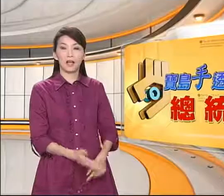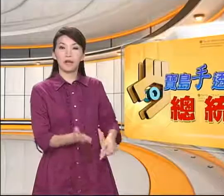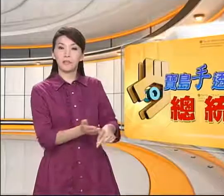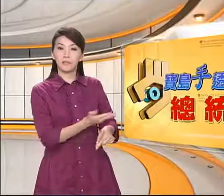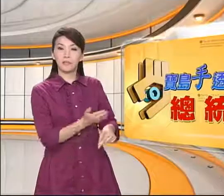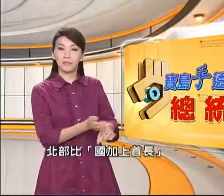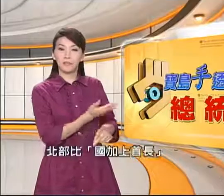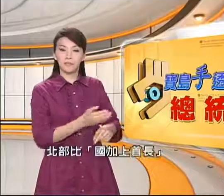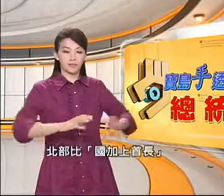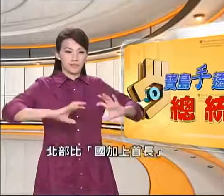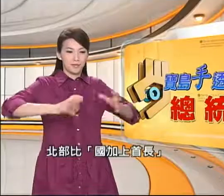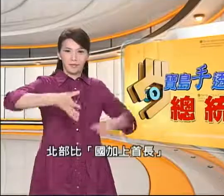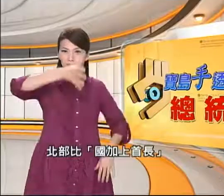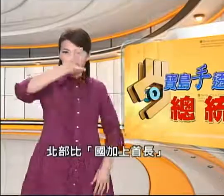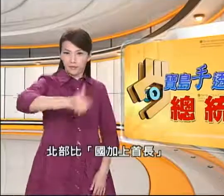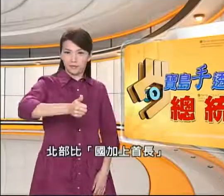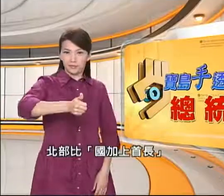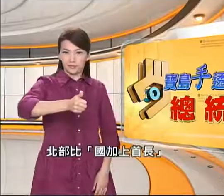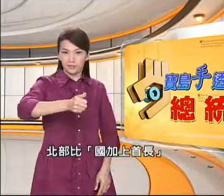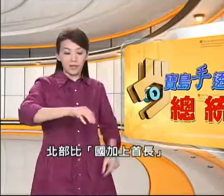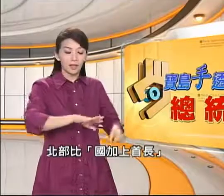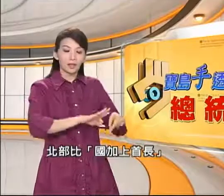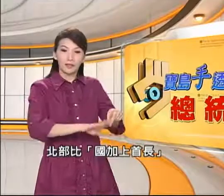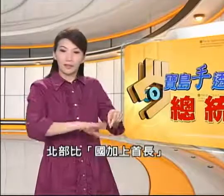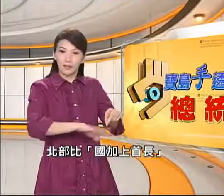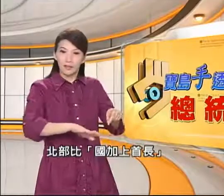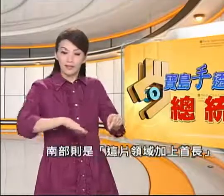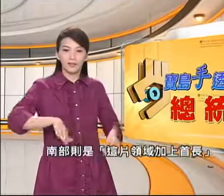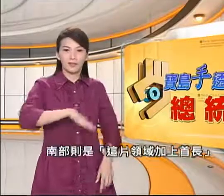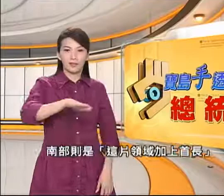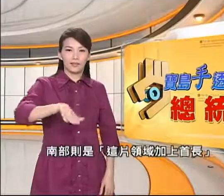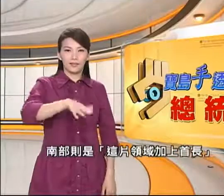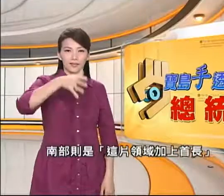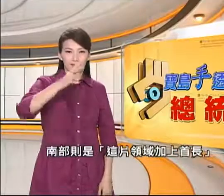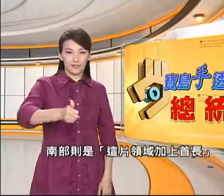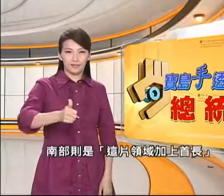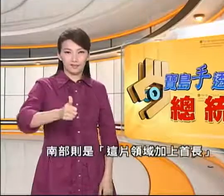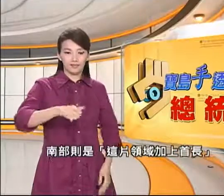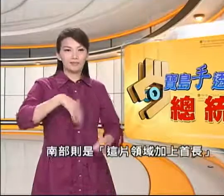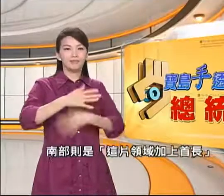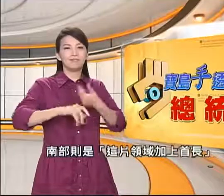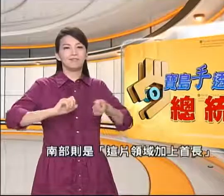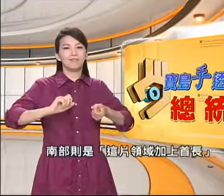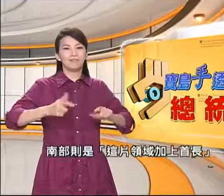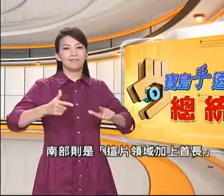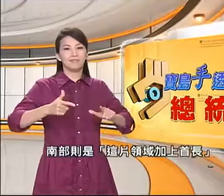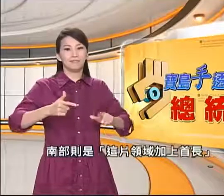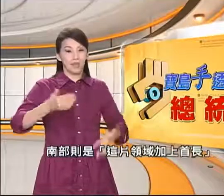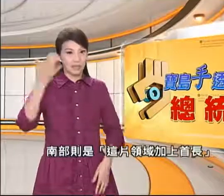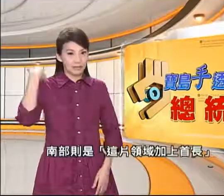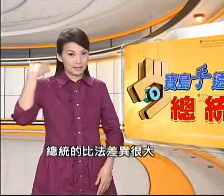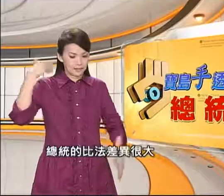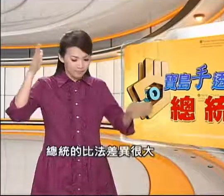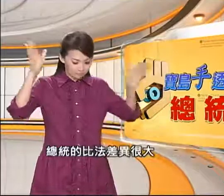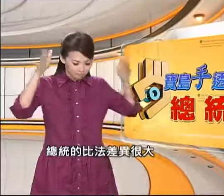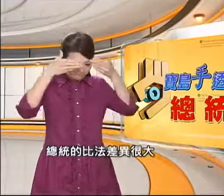北部比国加上手掌，南部则是这片领域加上手掌，总统的笔法差异很